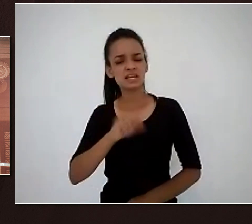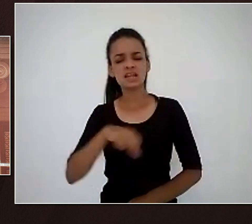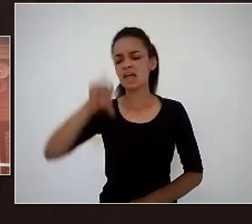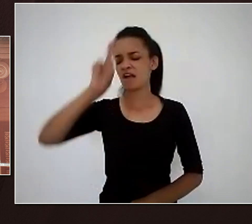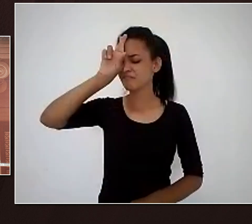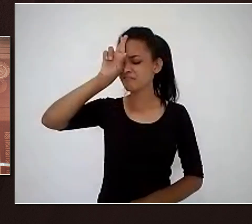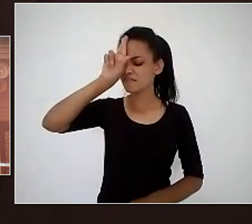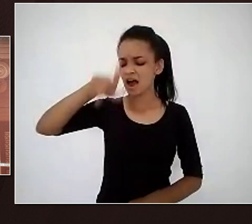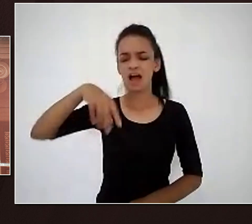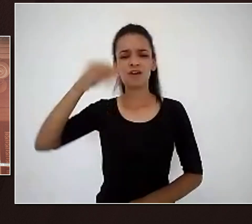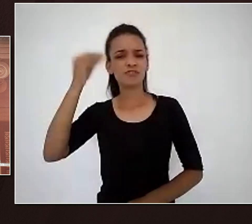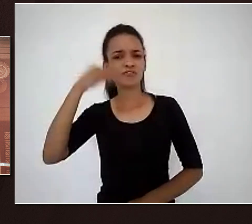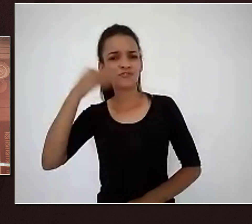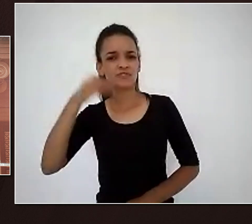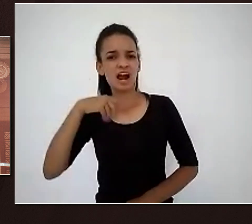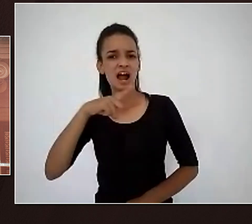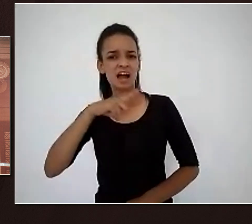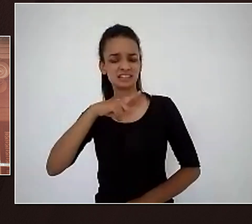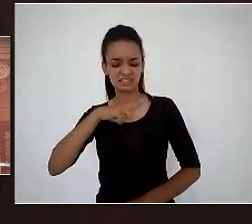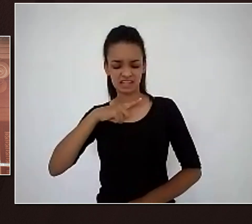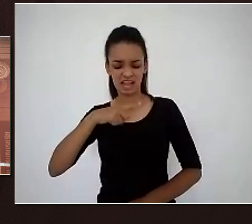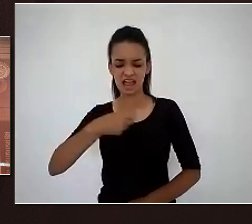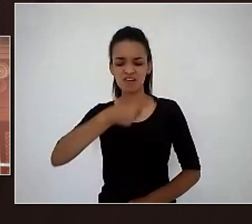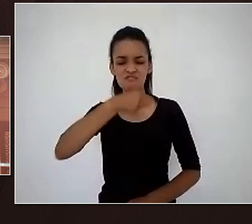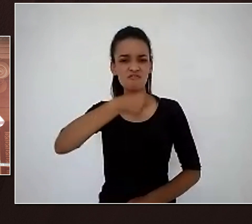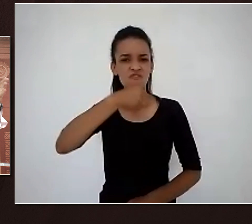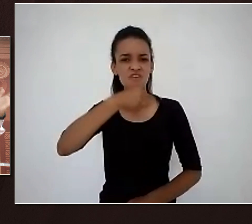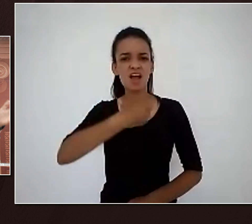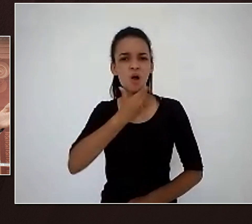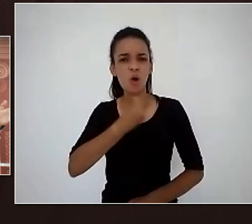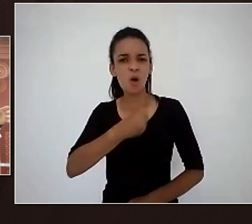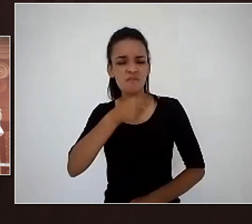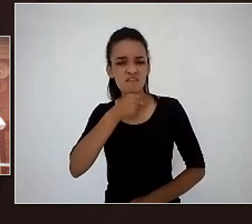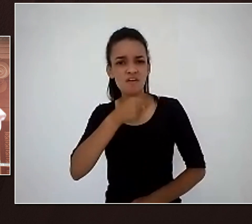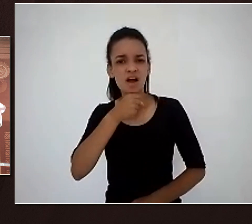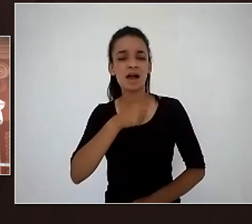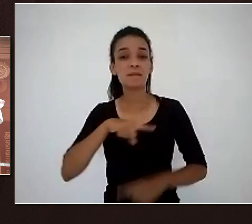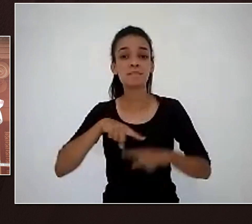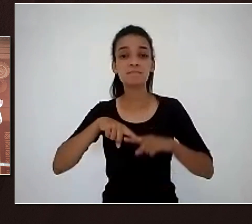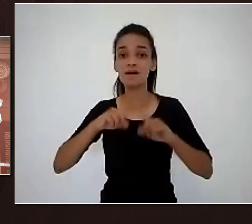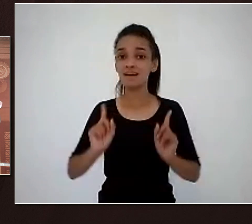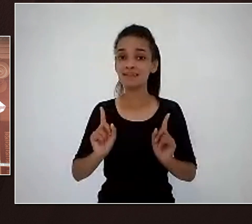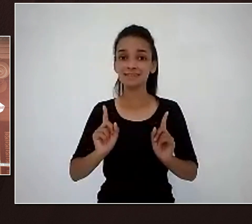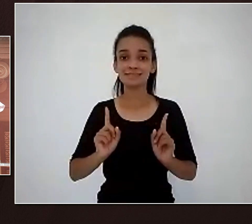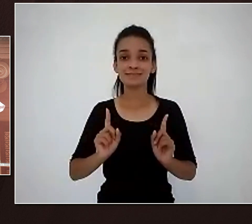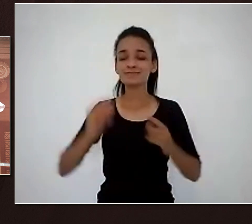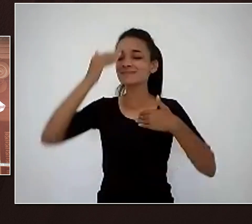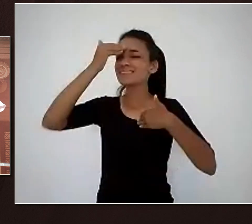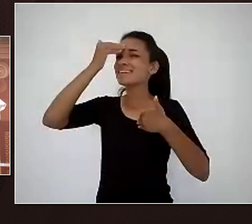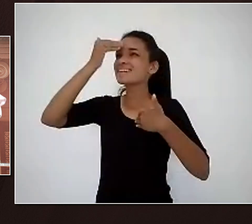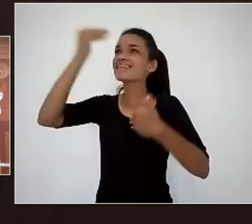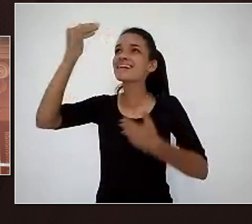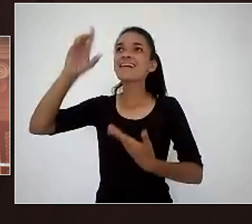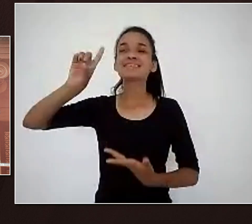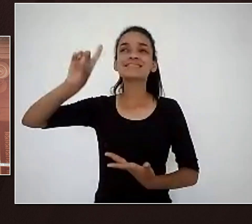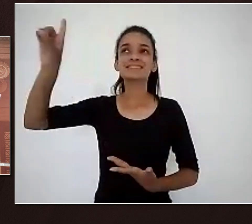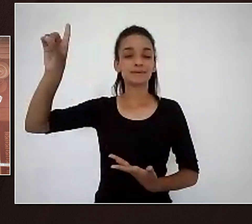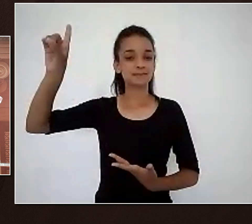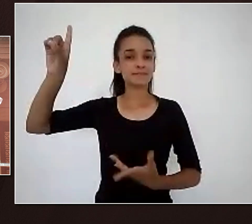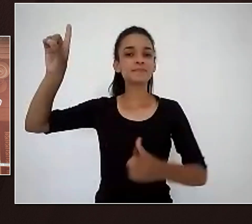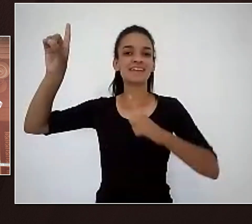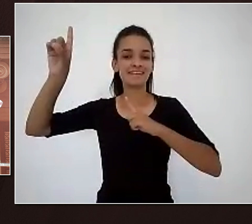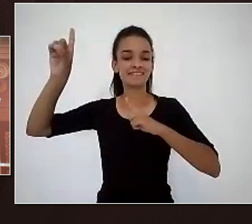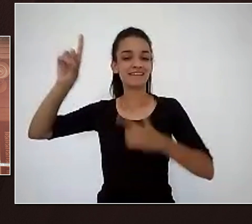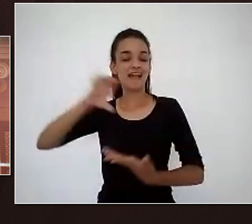temos muitas coisas, muitas impurezas a serem removidas, mas graças a Deus nós temos um Cristo, não só está sentado